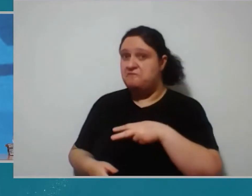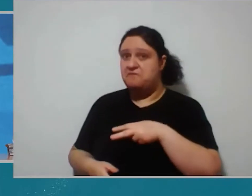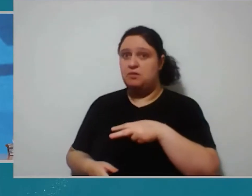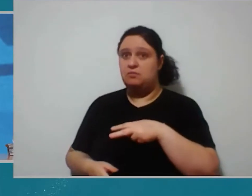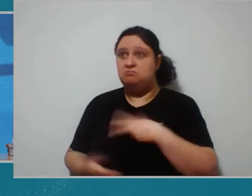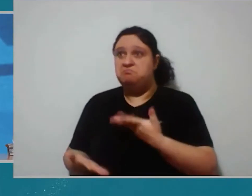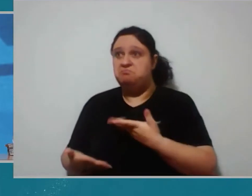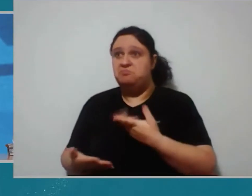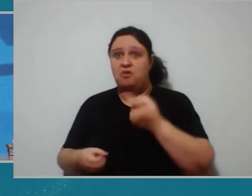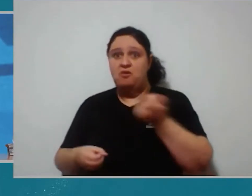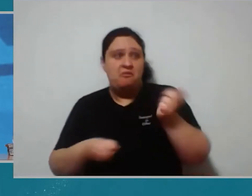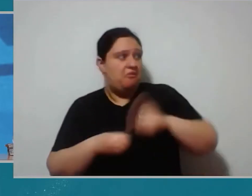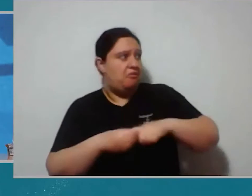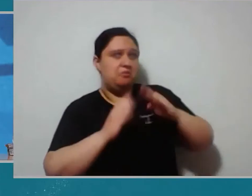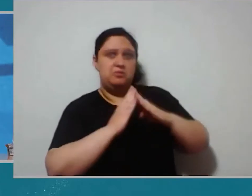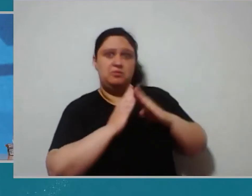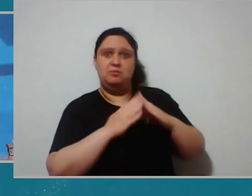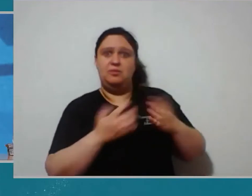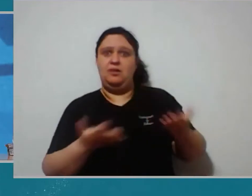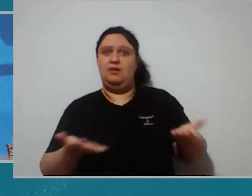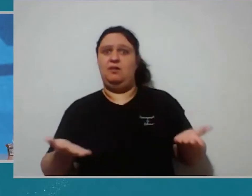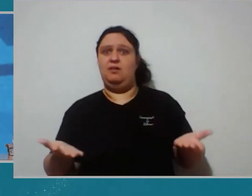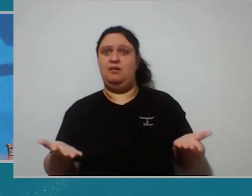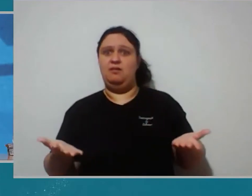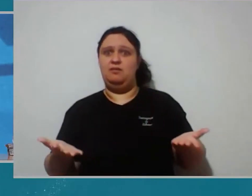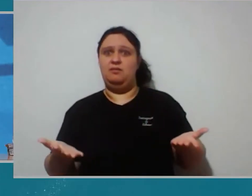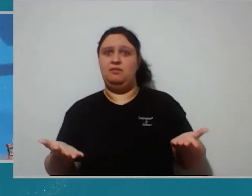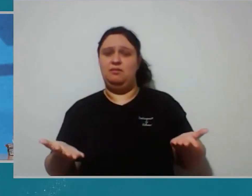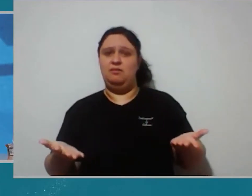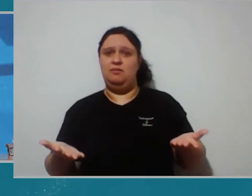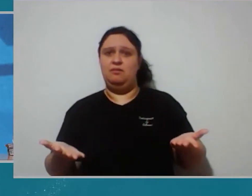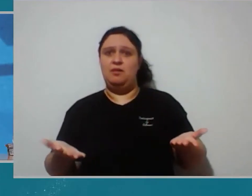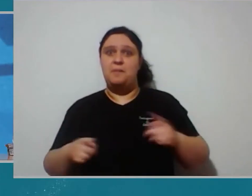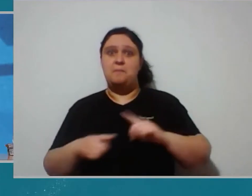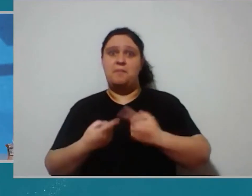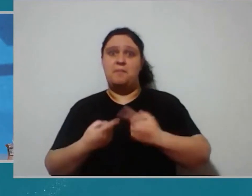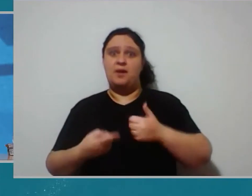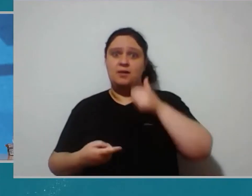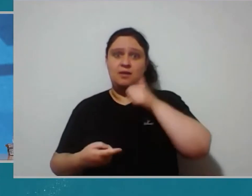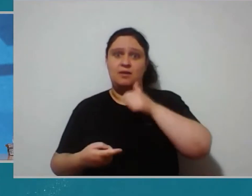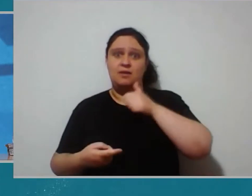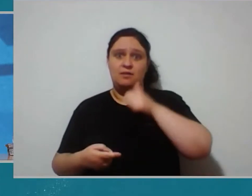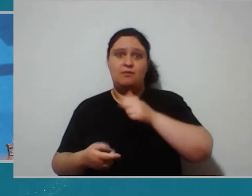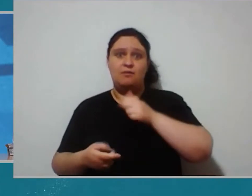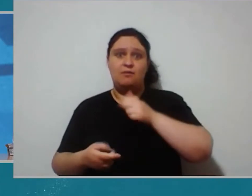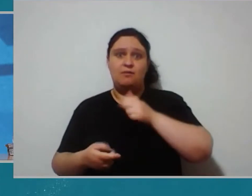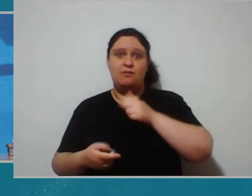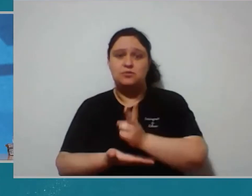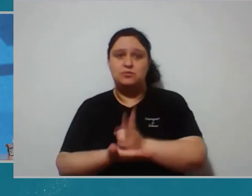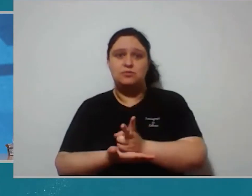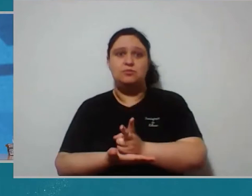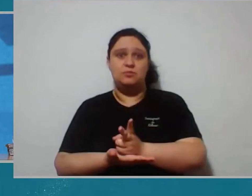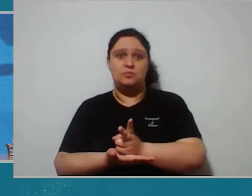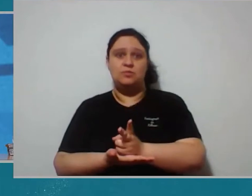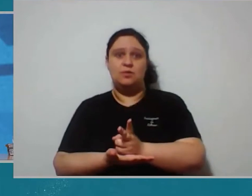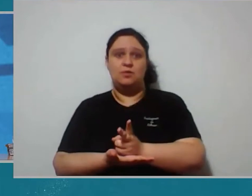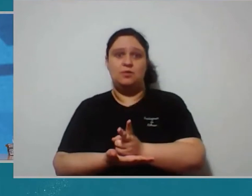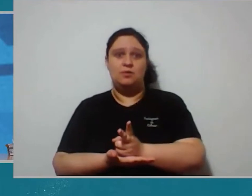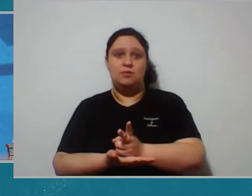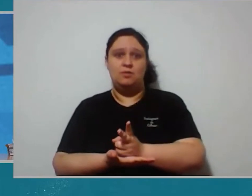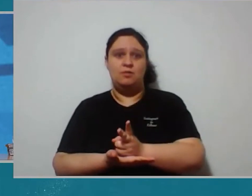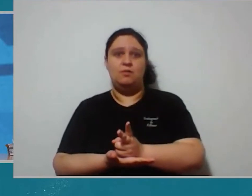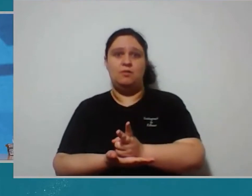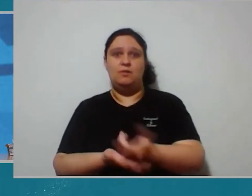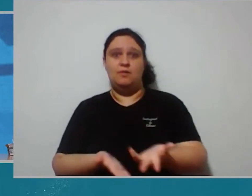casa. Incrível. Mas a Maria ficou ali. Ela não arredou